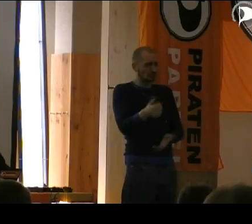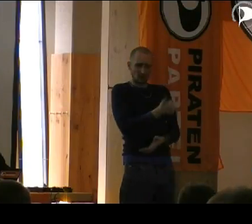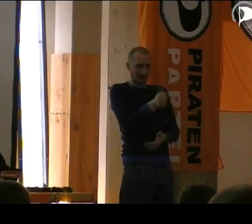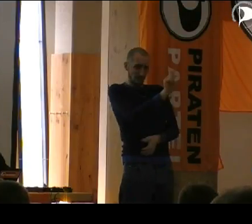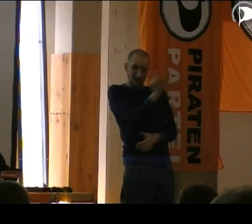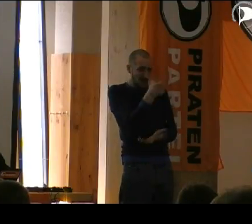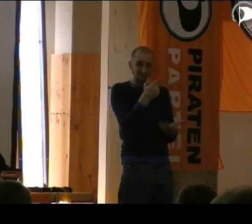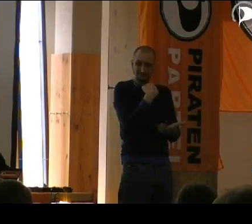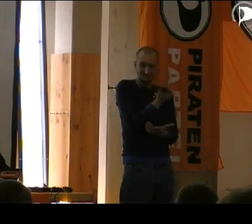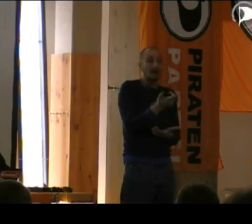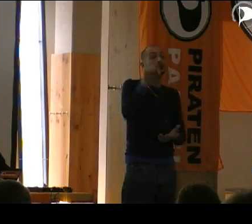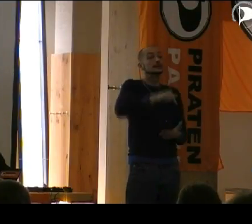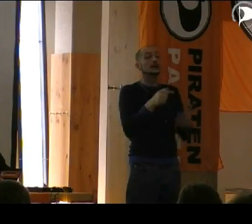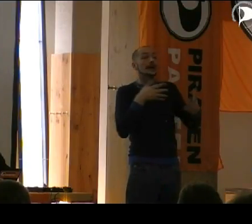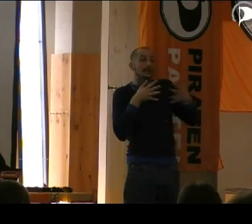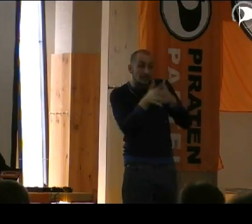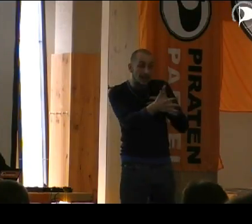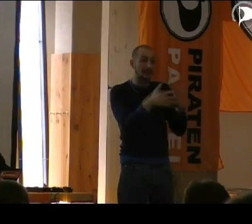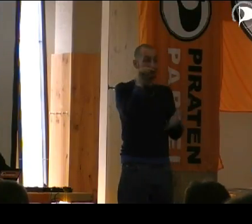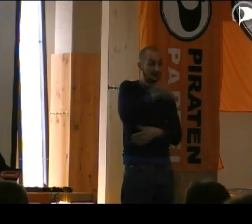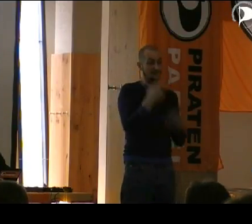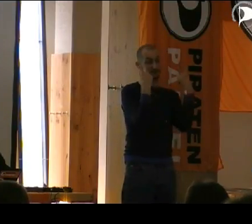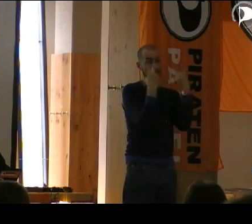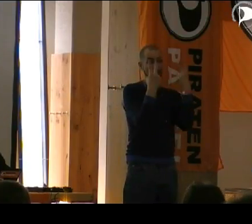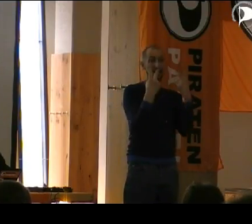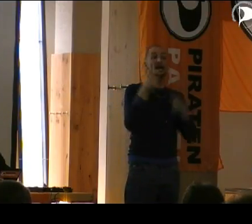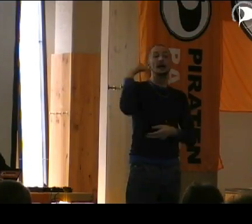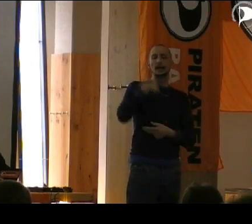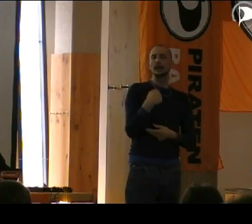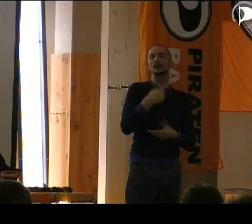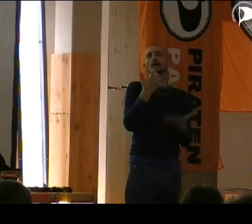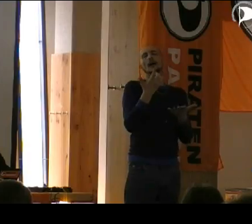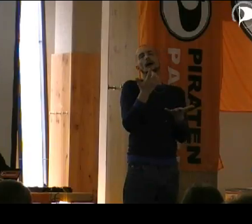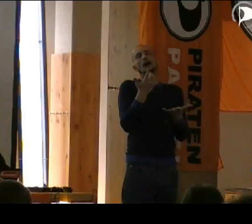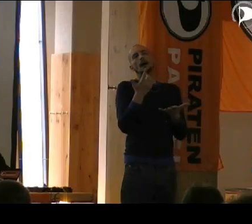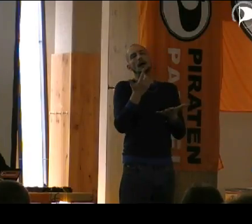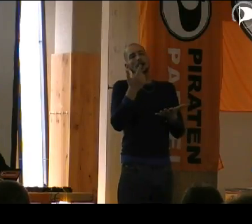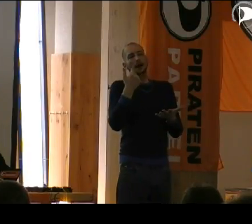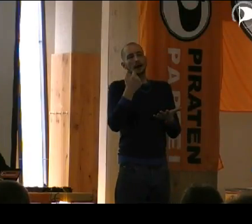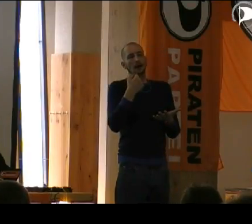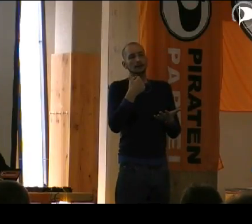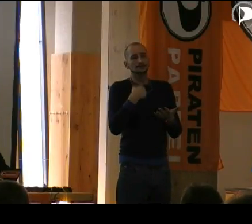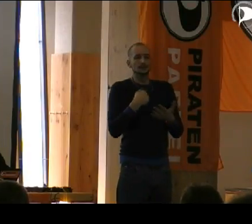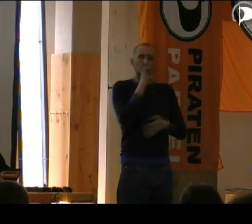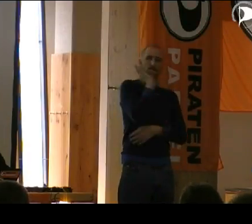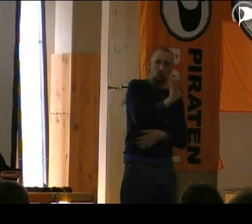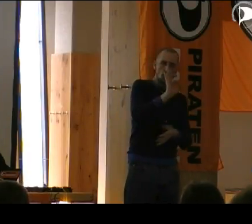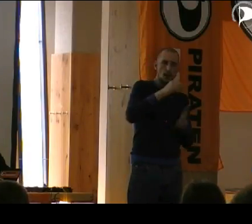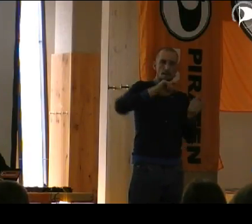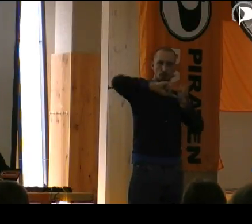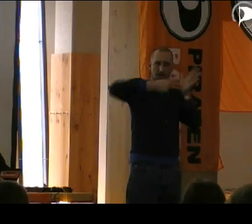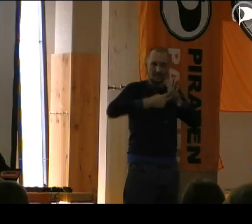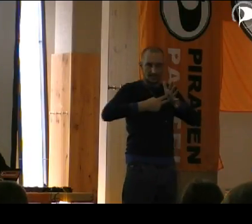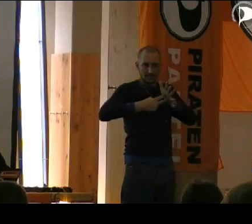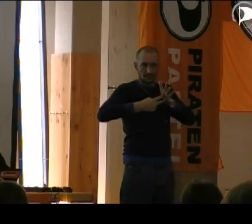wichtig transparenz ist für mich sehr wichtig ich setze mich auch immer gerne jetzt ein fall für die politik und will auf person